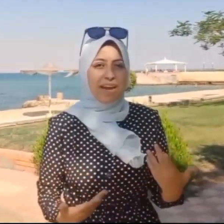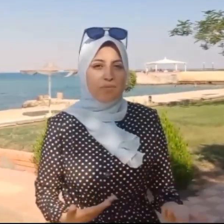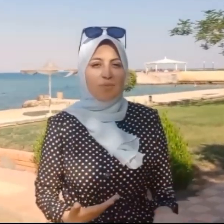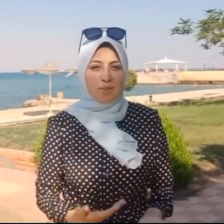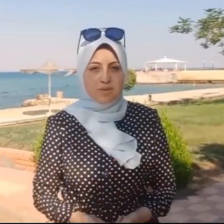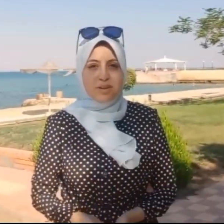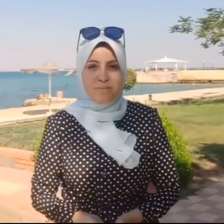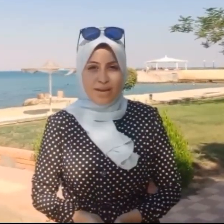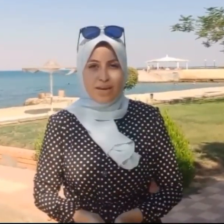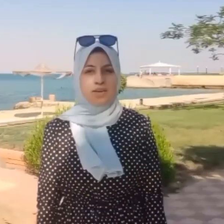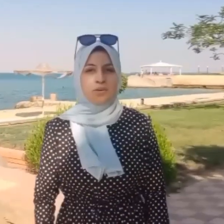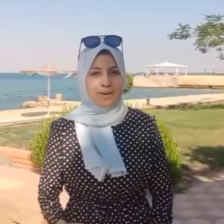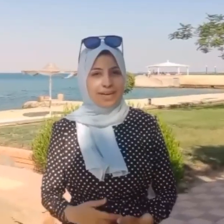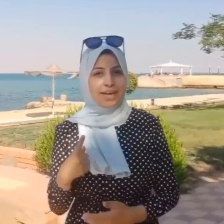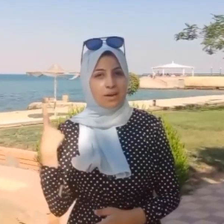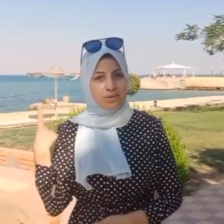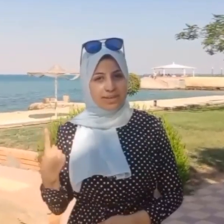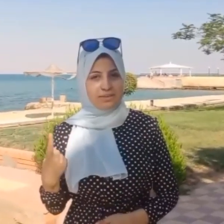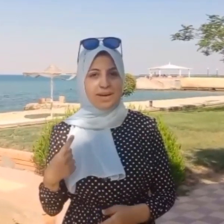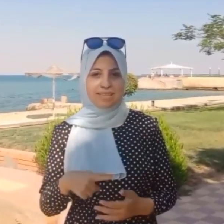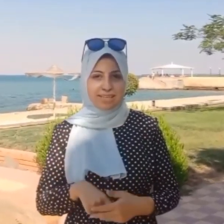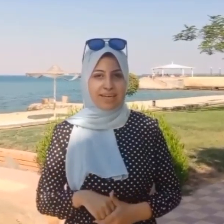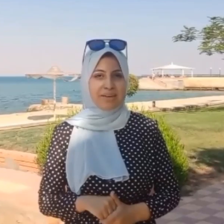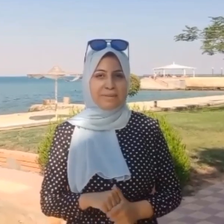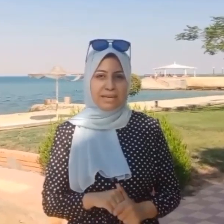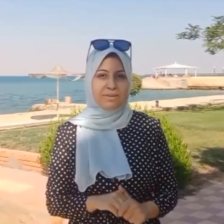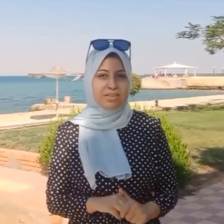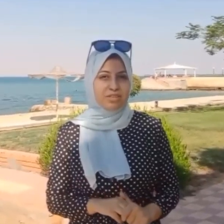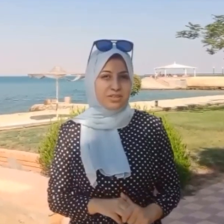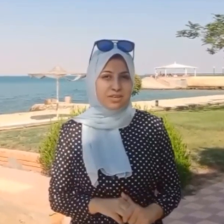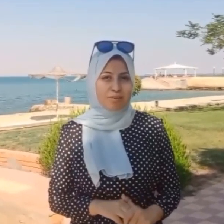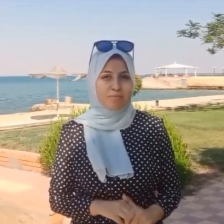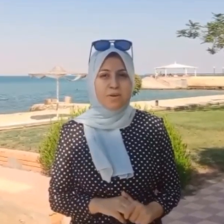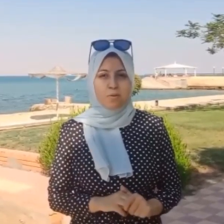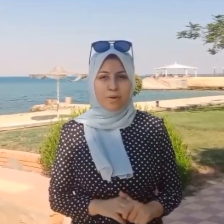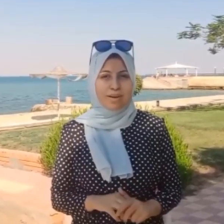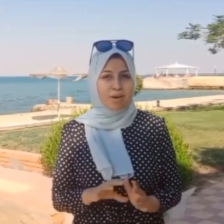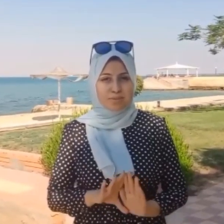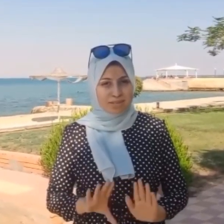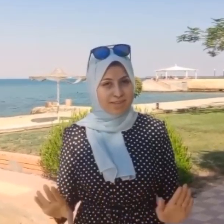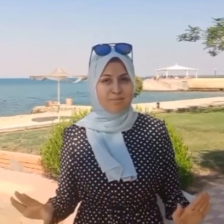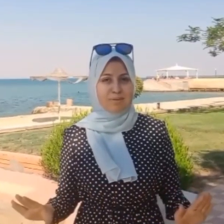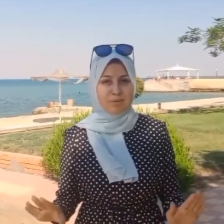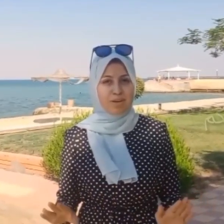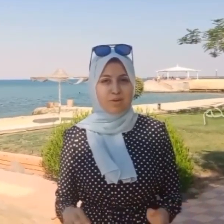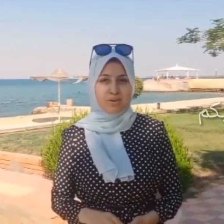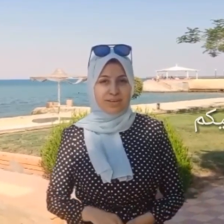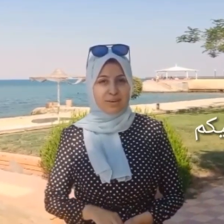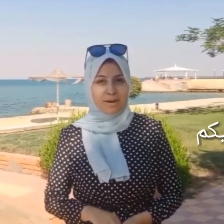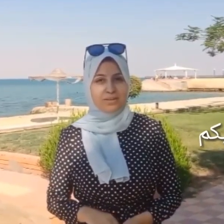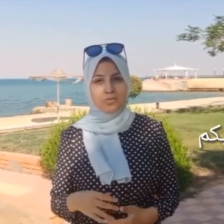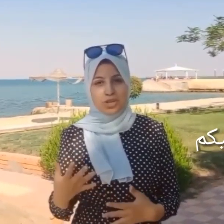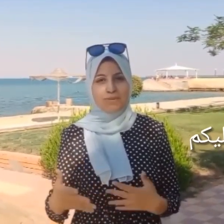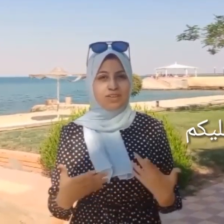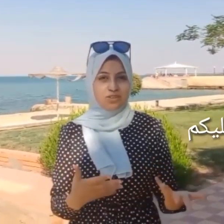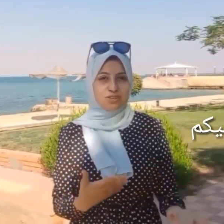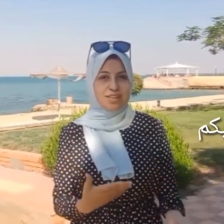حابب تتواصل معاه. معانا اول كلمه هتحتاجها لما تقابل اي شخص اصم، وهي أبسط كلمة بنقولها كلنا لبعض وشبه الإشارات